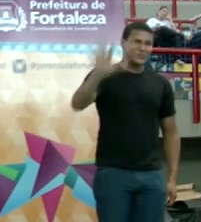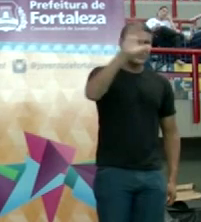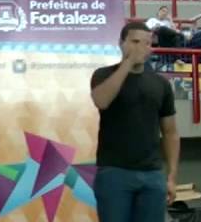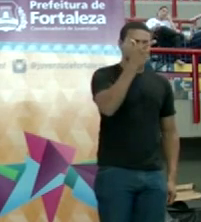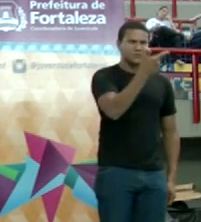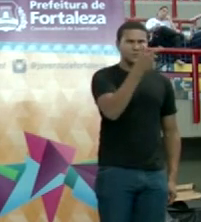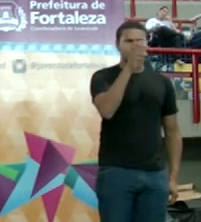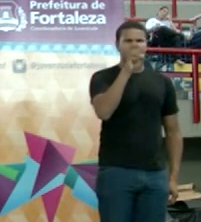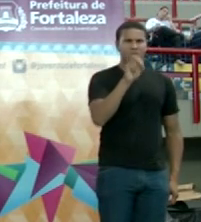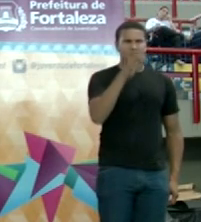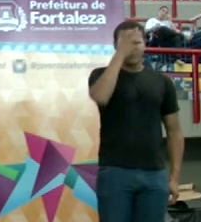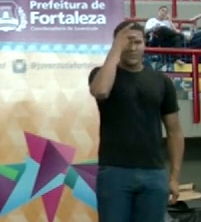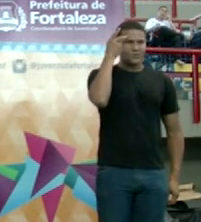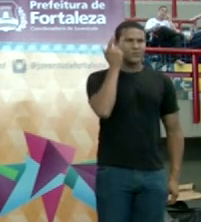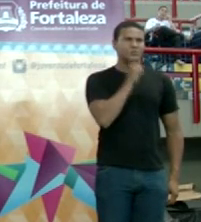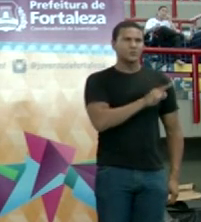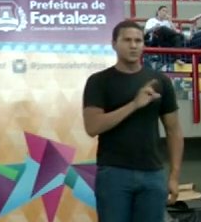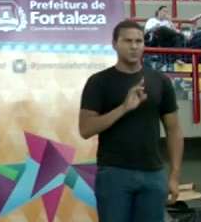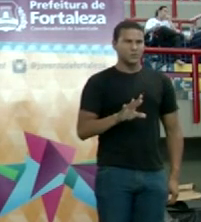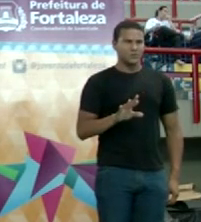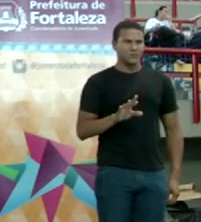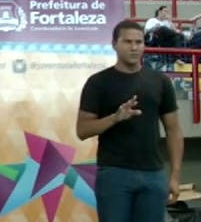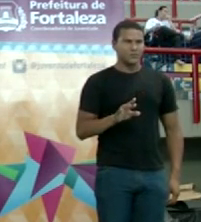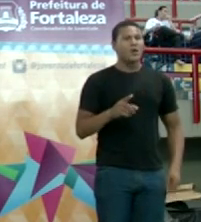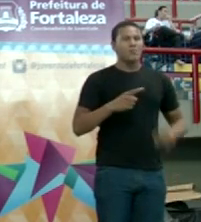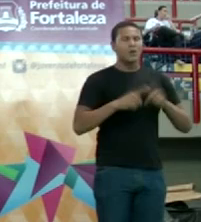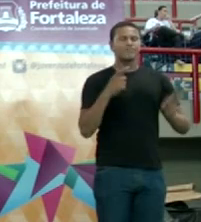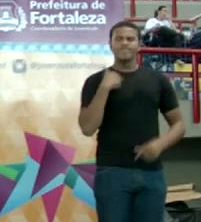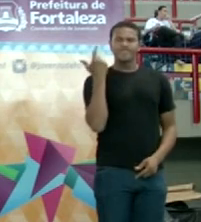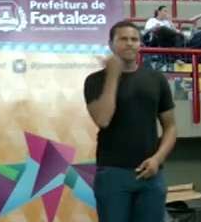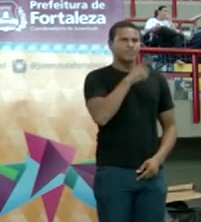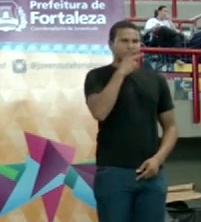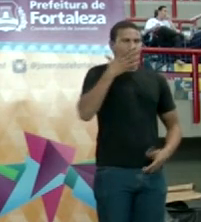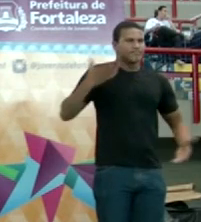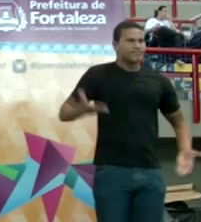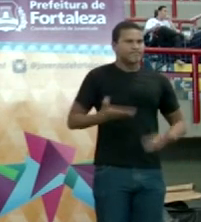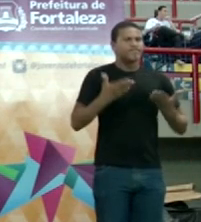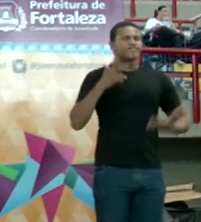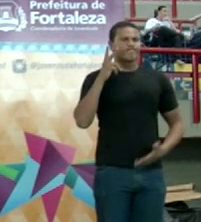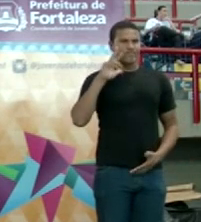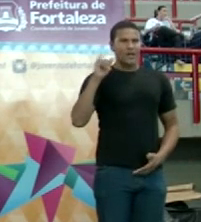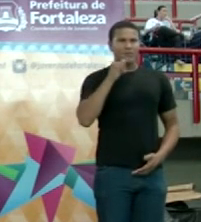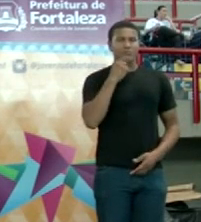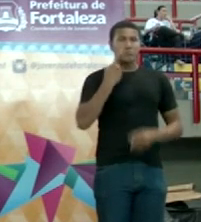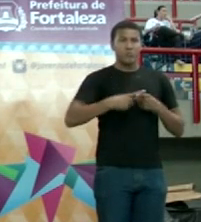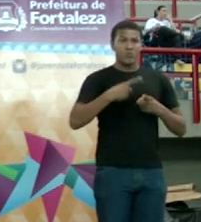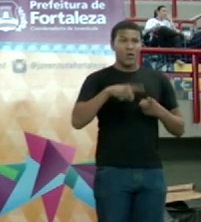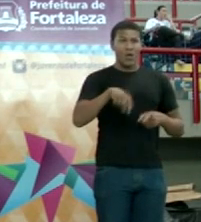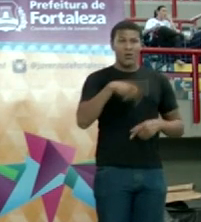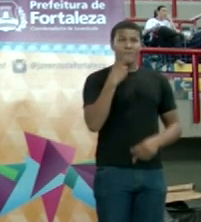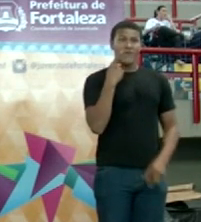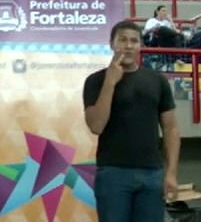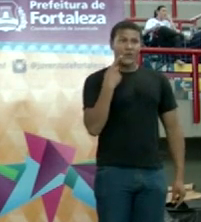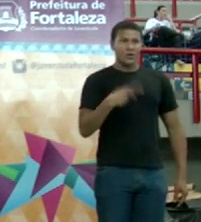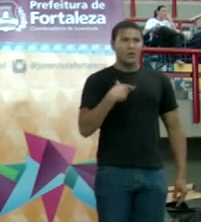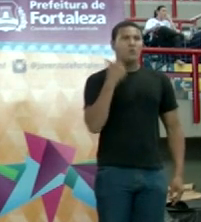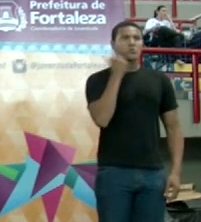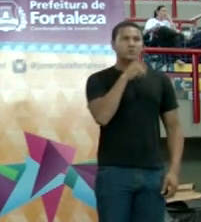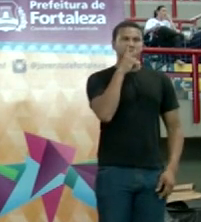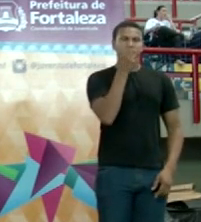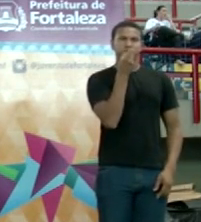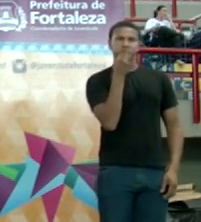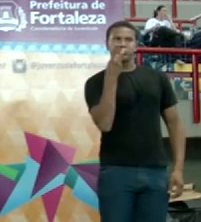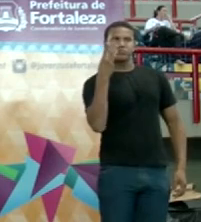conseguiu essa meta. Mas nós vamos alcançar, porque Fortaleza foi uma das cidades que mais